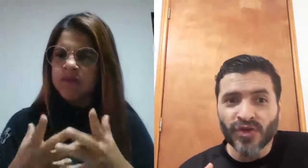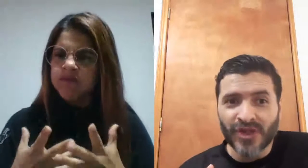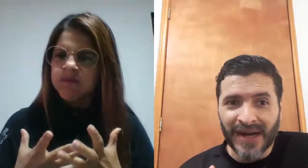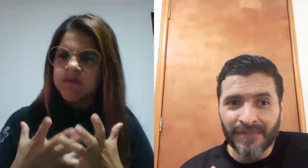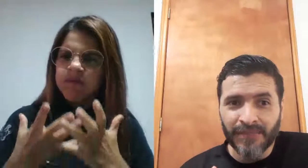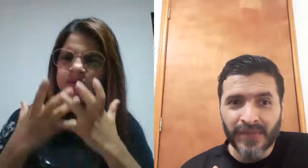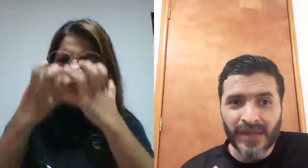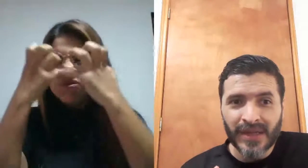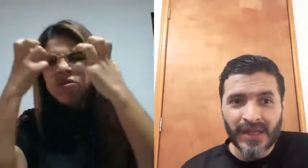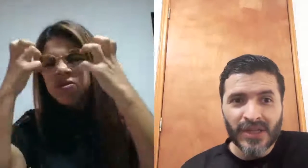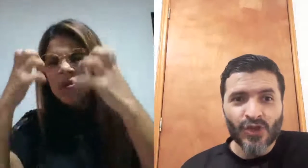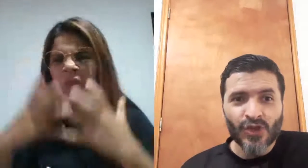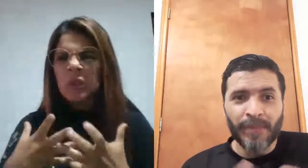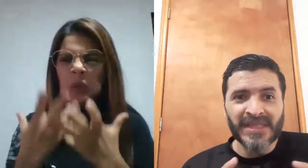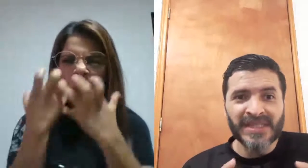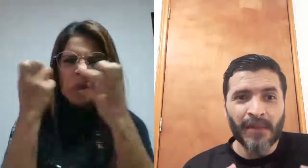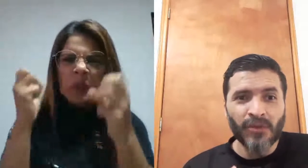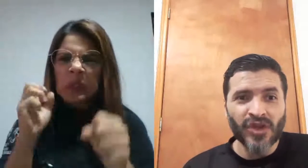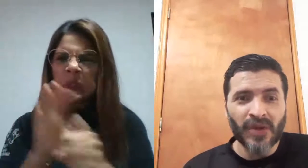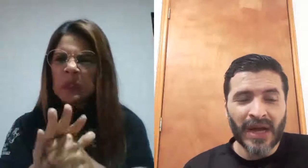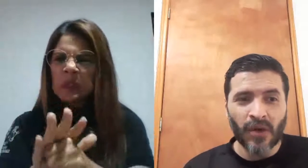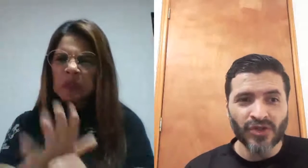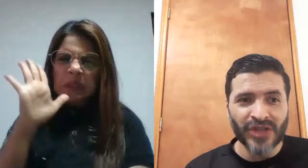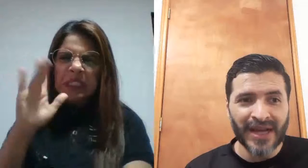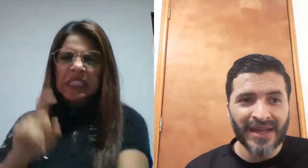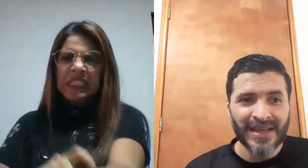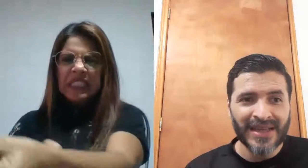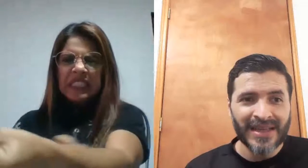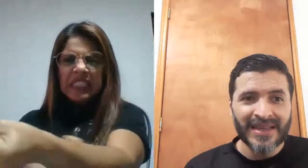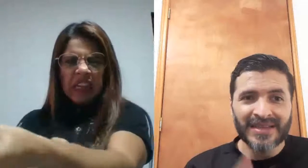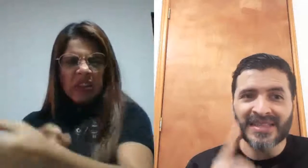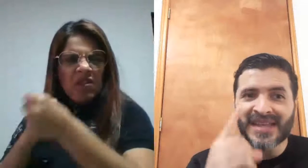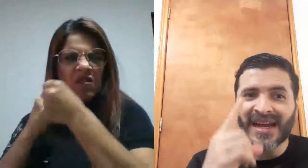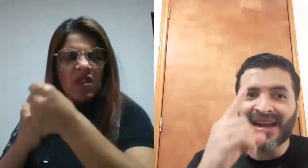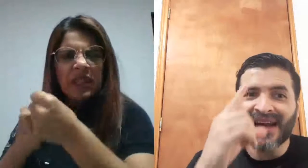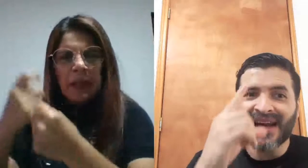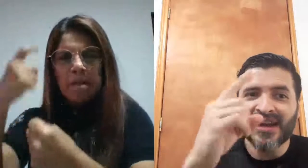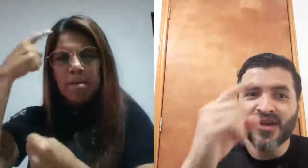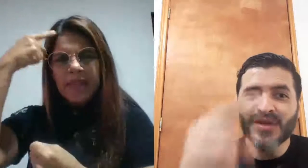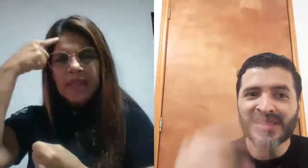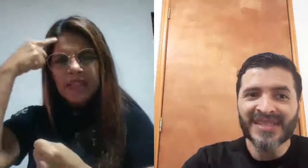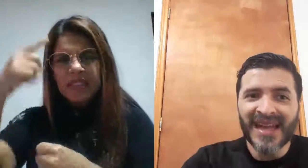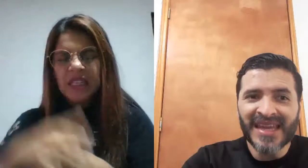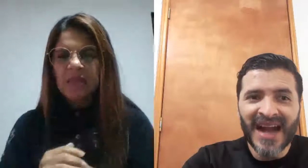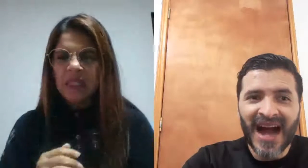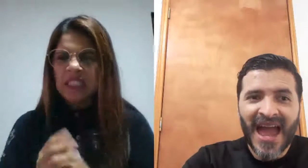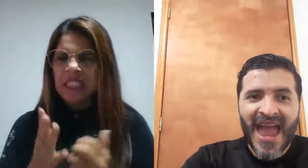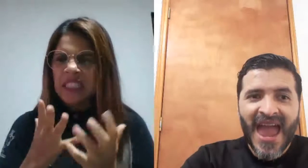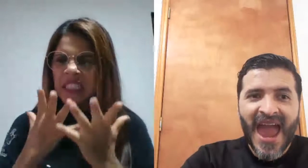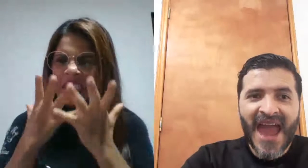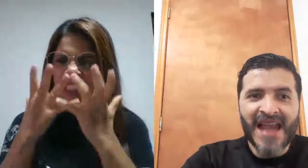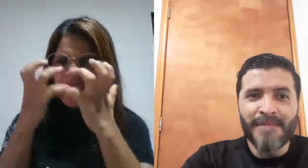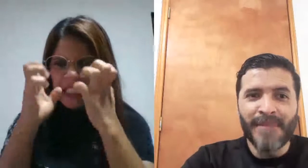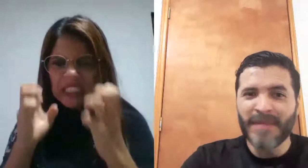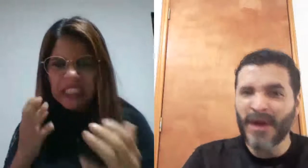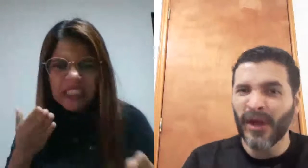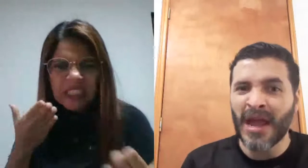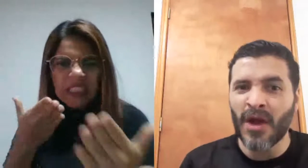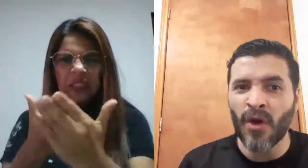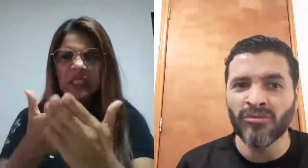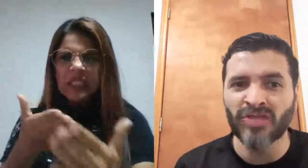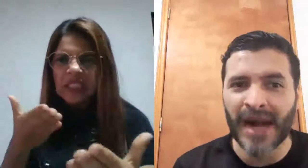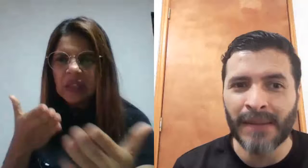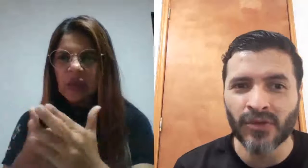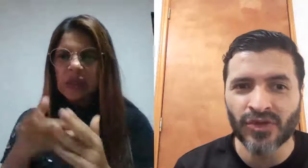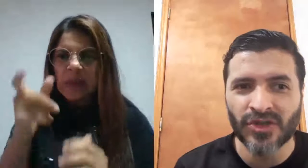todo nos ofusca. Solo pensamos en una cosa: descargar nuestra ira en el primero